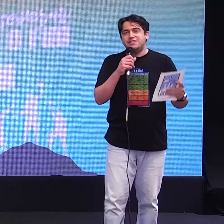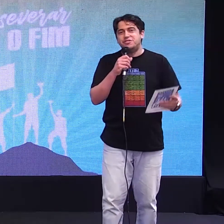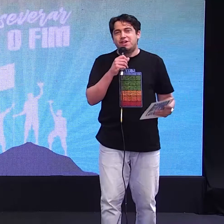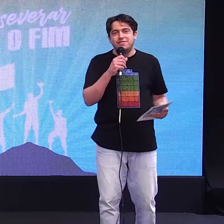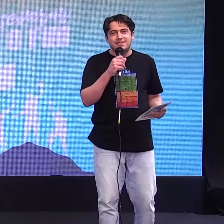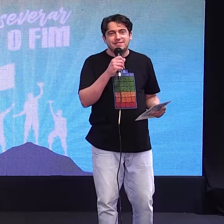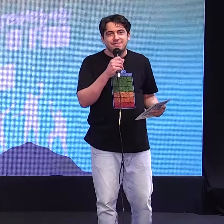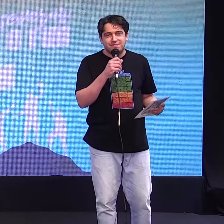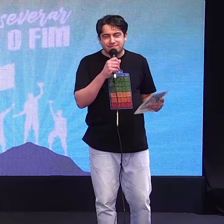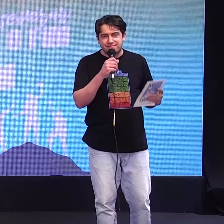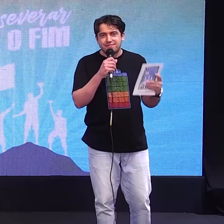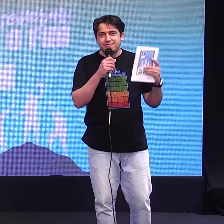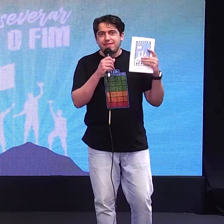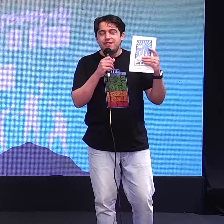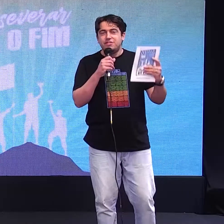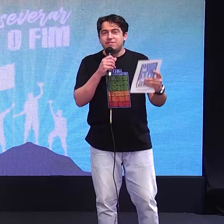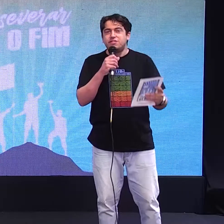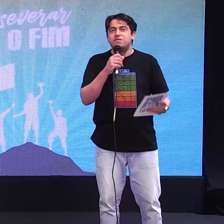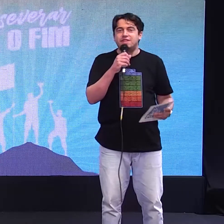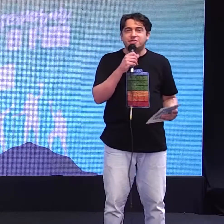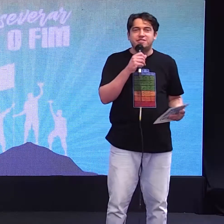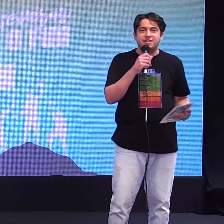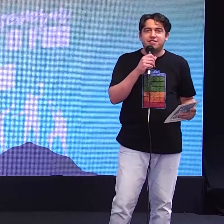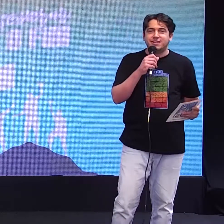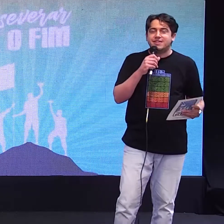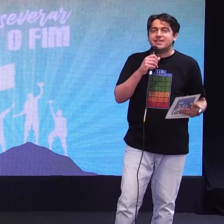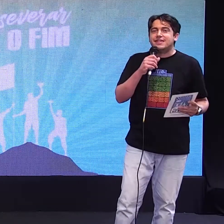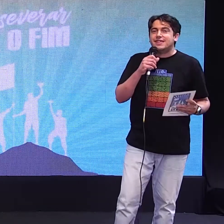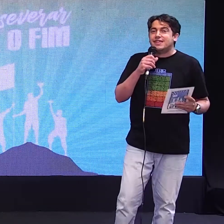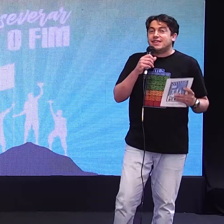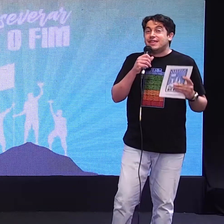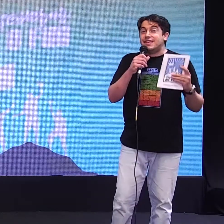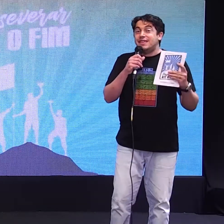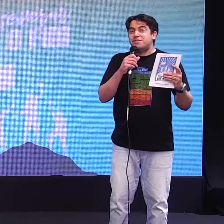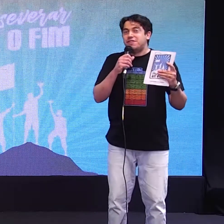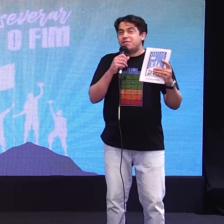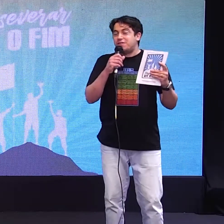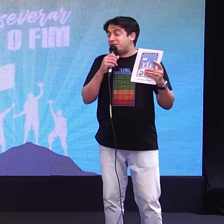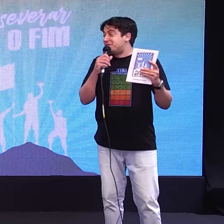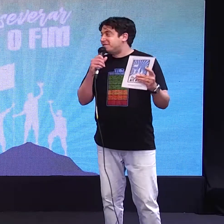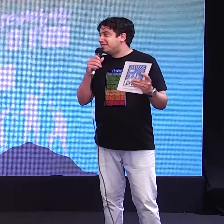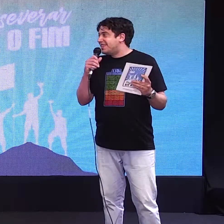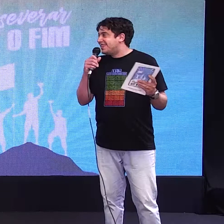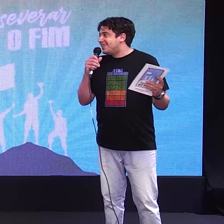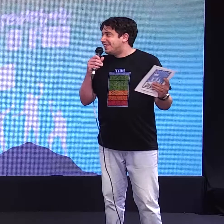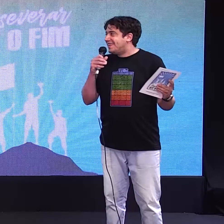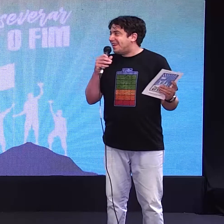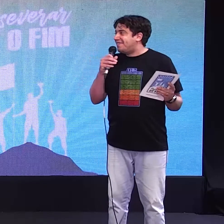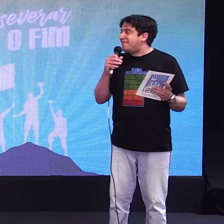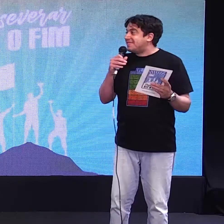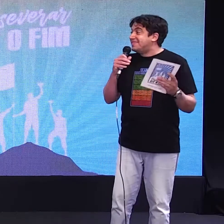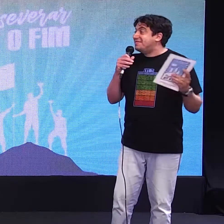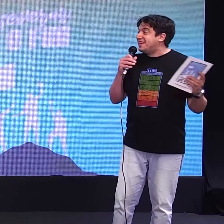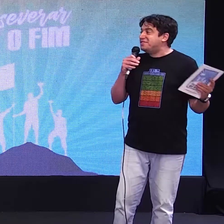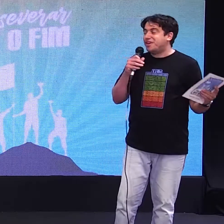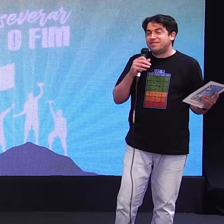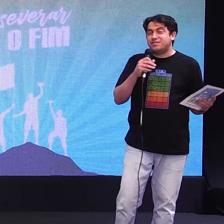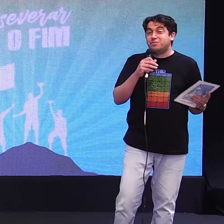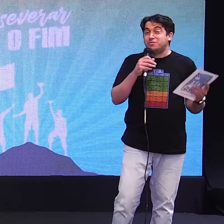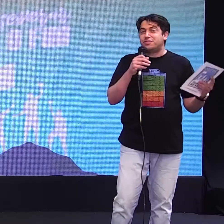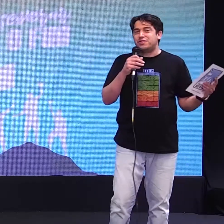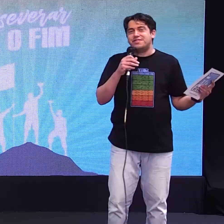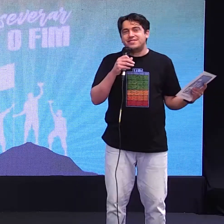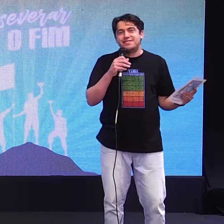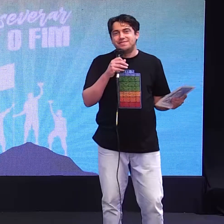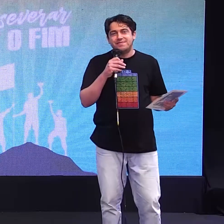de vários jovens. Jovens louvando ao Senhor. E eu vi rostos, né? A face de vários jovens